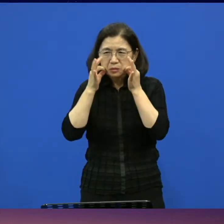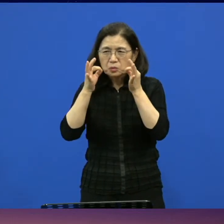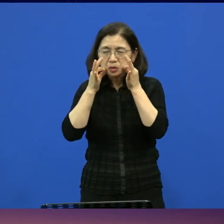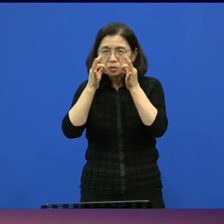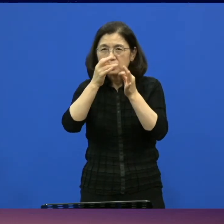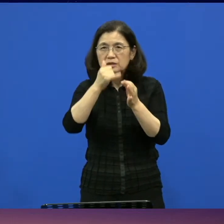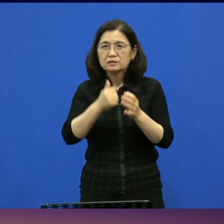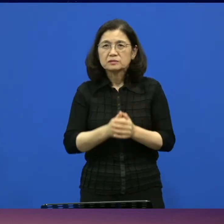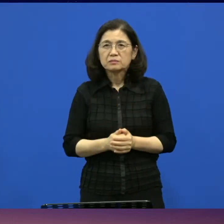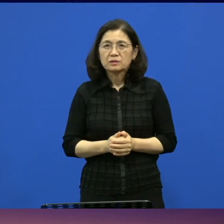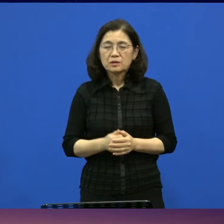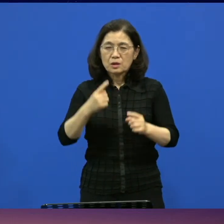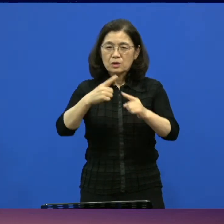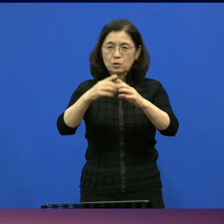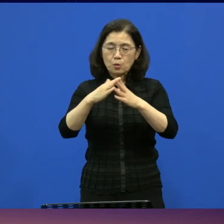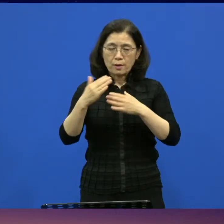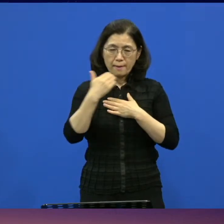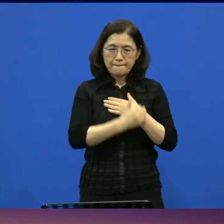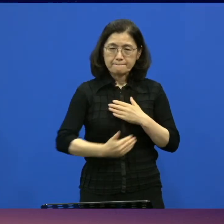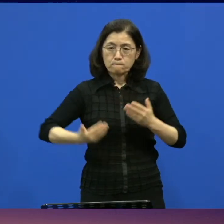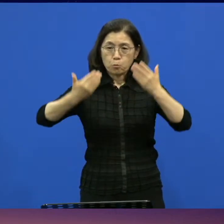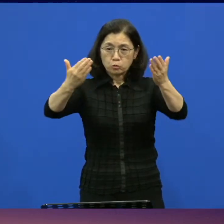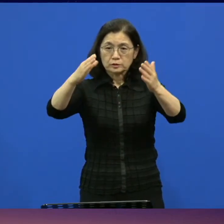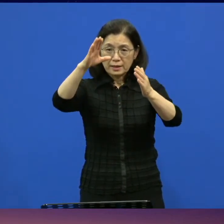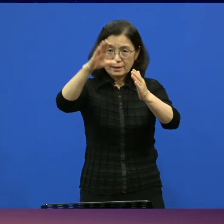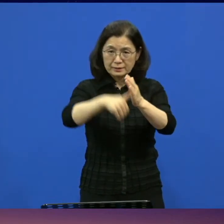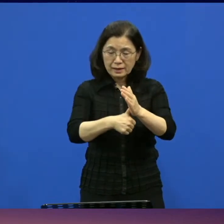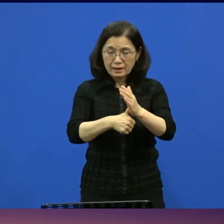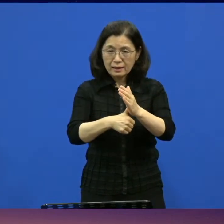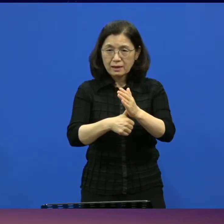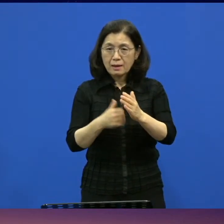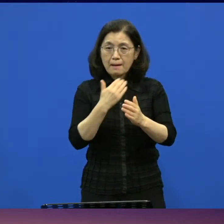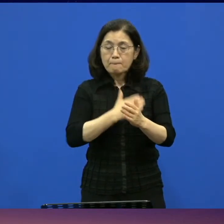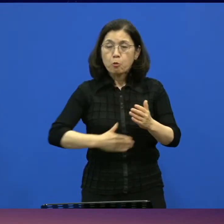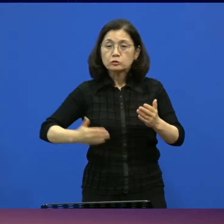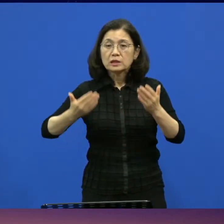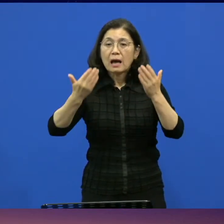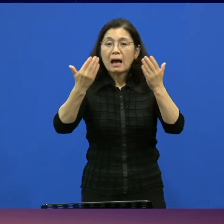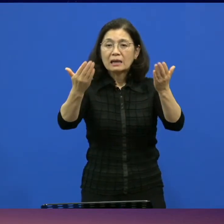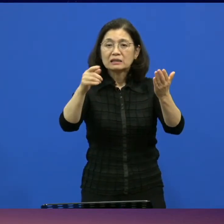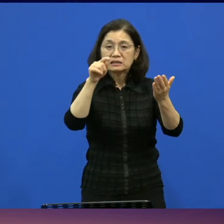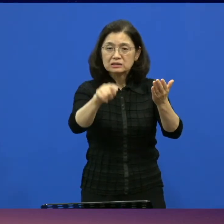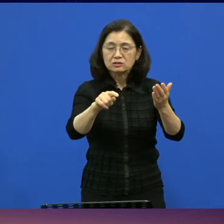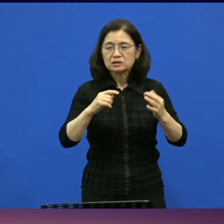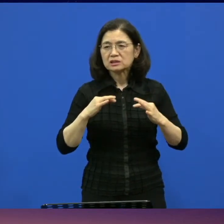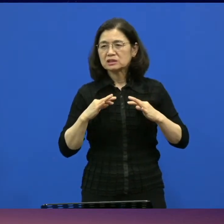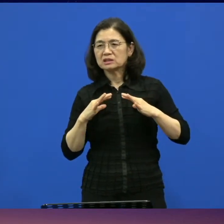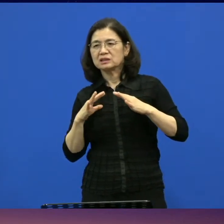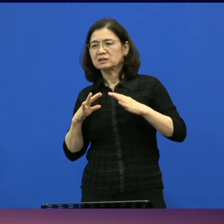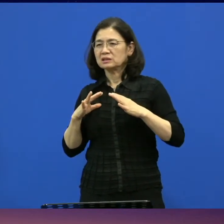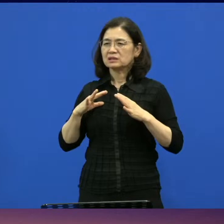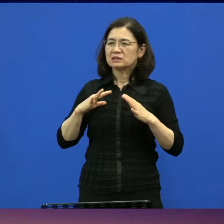교회 봉사하는데 내 자랑거리를 만드느냐는 거죠. 교회 동안 오랫동안 헌신하고 오랫동안